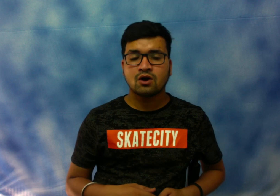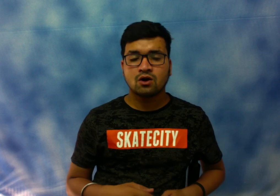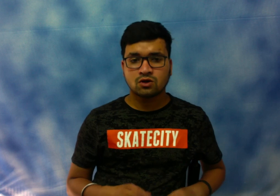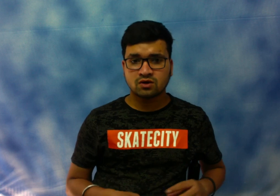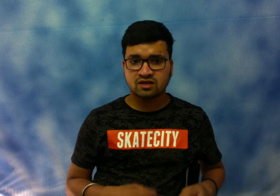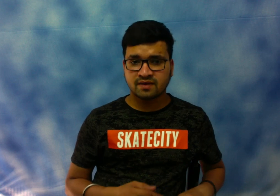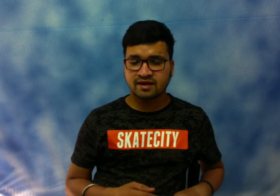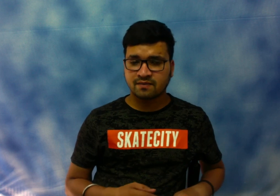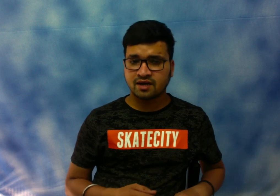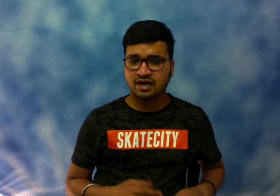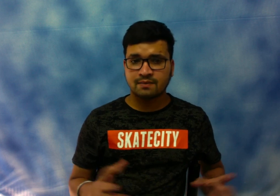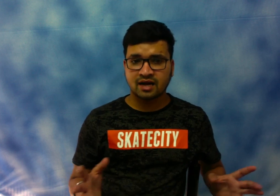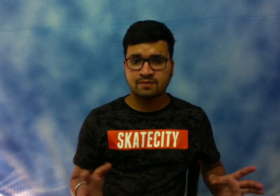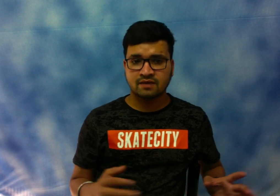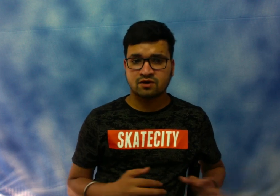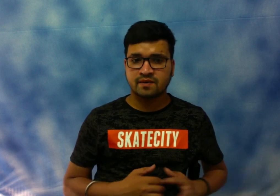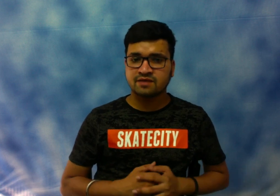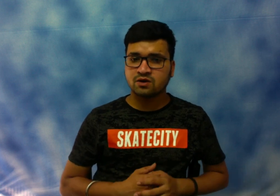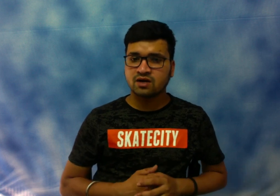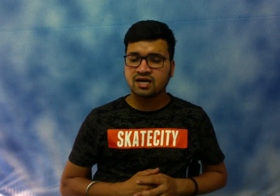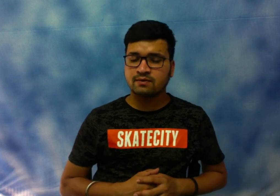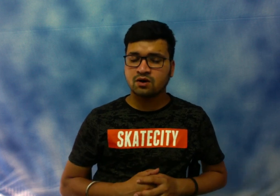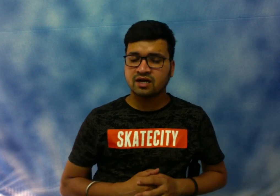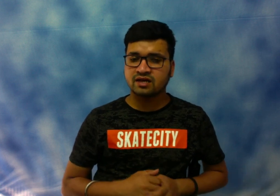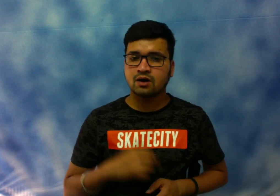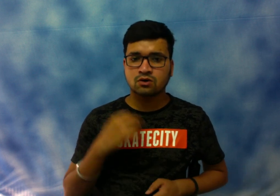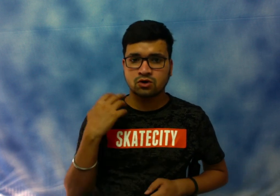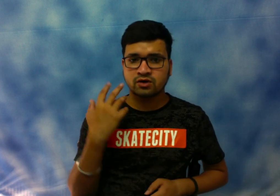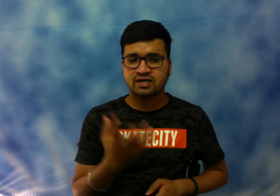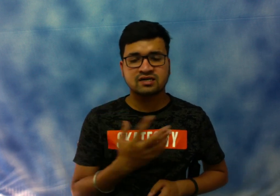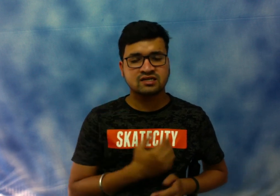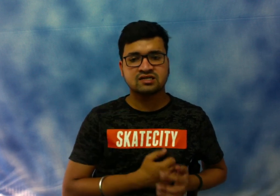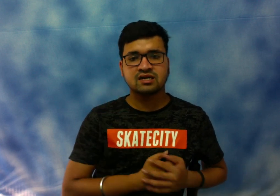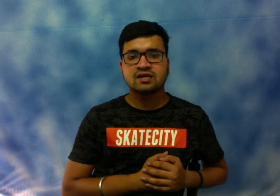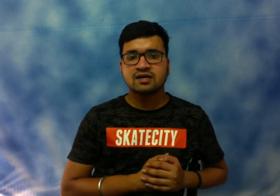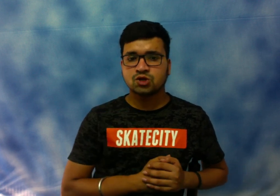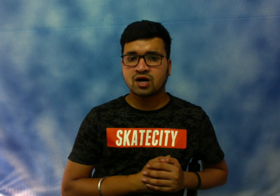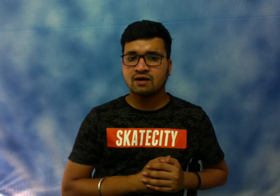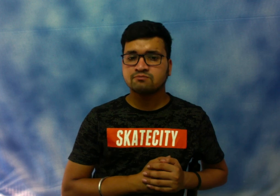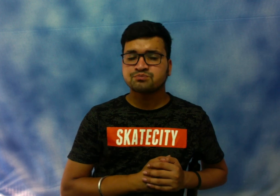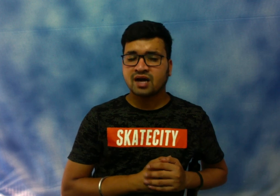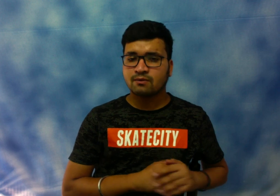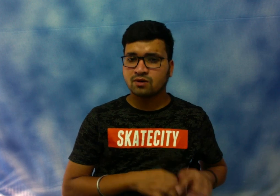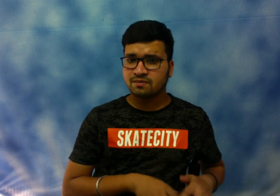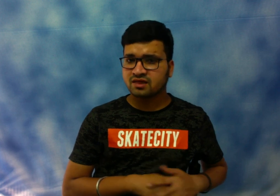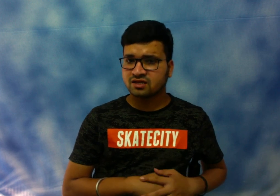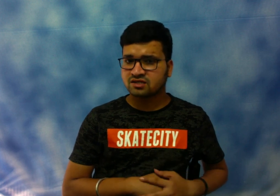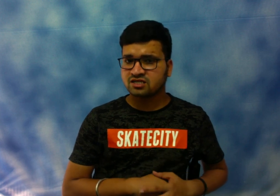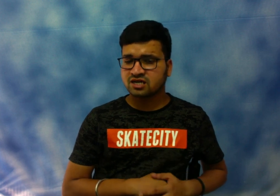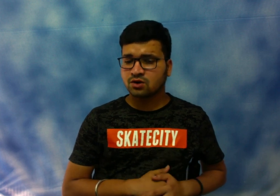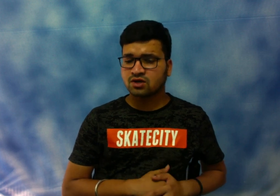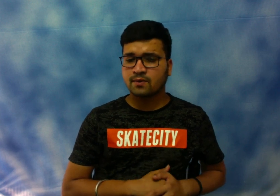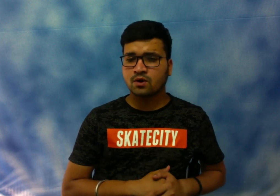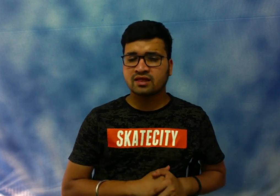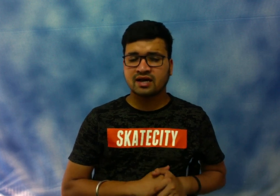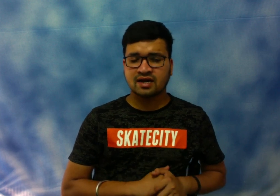और 2 से 3 महीने के बाद अगर आपके आस पास फुटपाथ पर कोई गरीब लोग रहते हैं उनको डोनेट कर दीजिए, नहीं तो आप गूगल पर सर्च करोगे तो आपको कई सारे